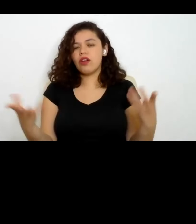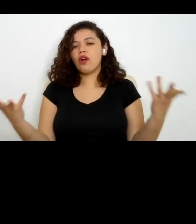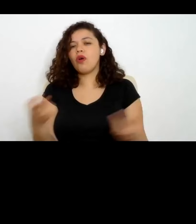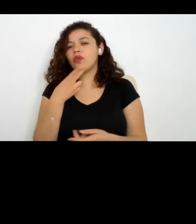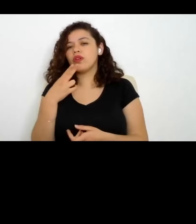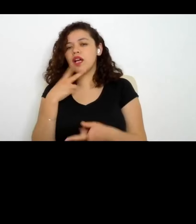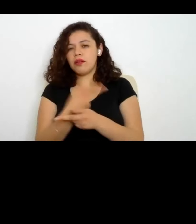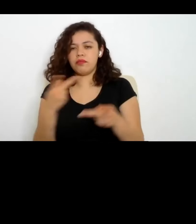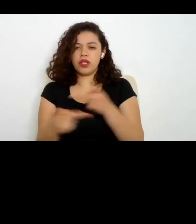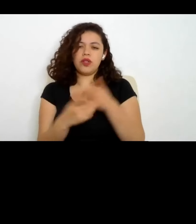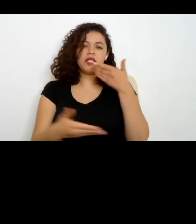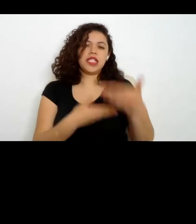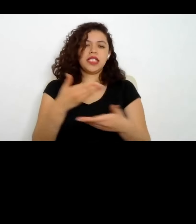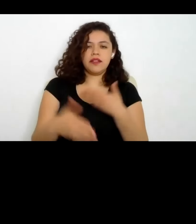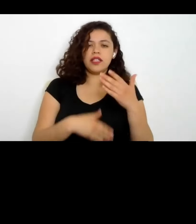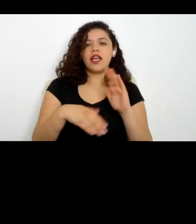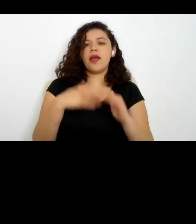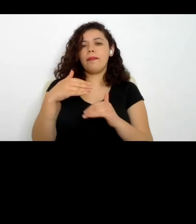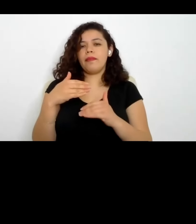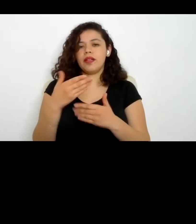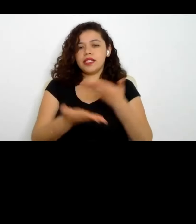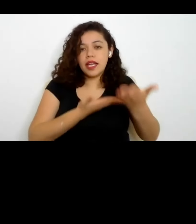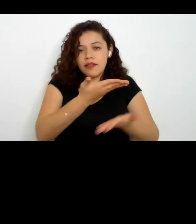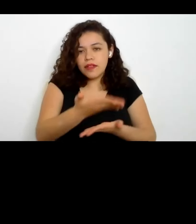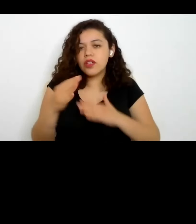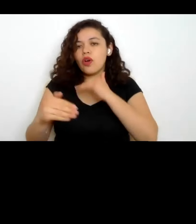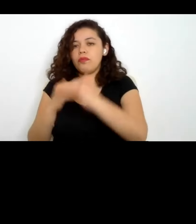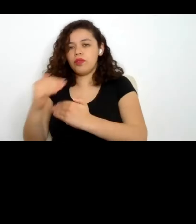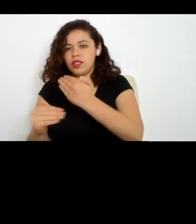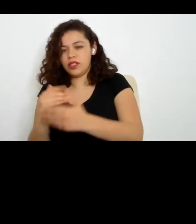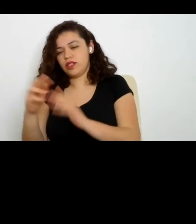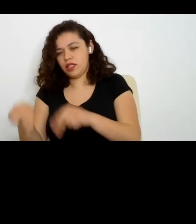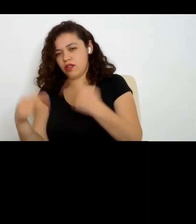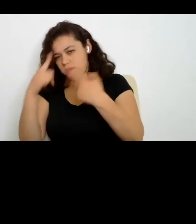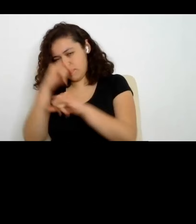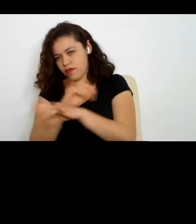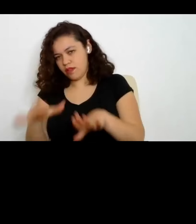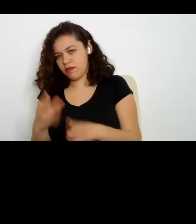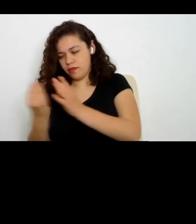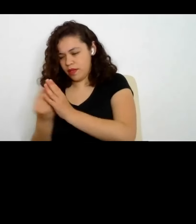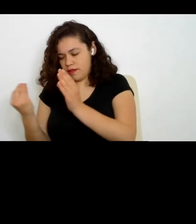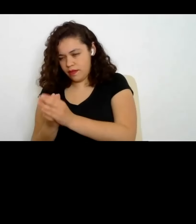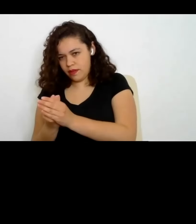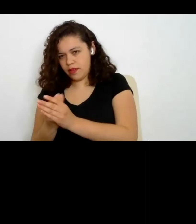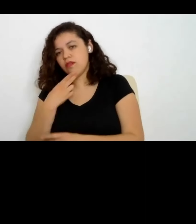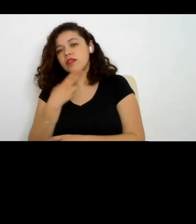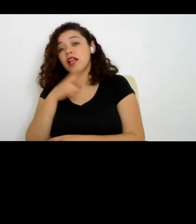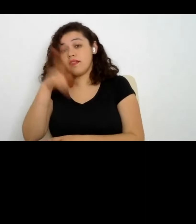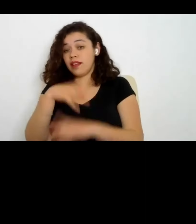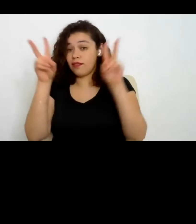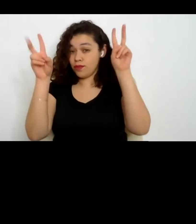productos, servicios, procesos de negocios que involucren datos personales. Por eso es que este es un tema que es muy importante que